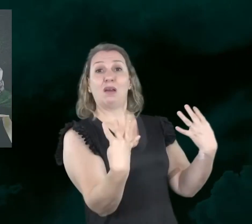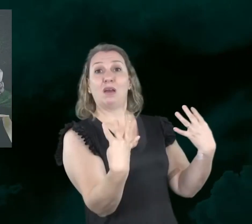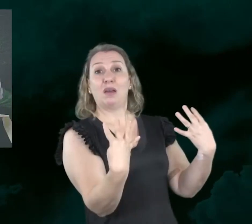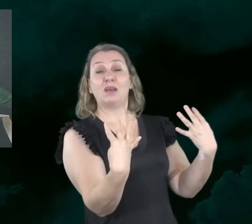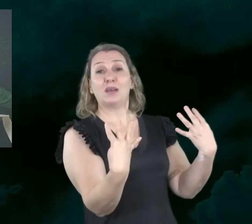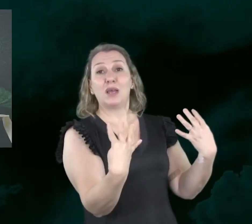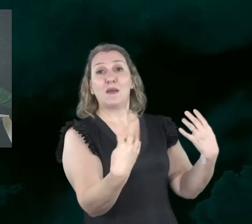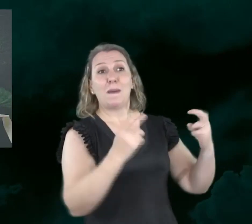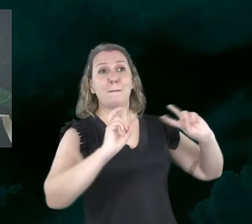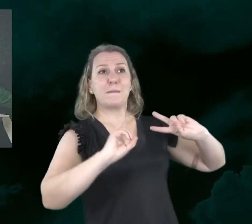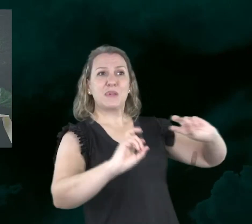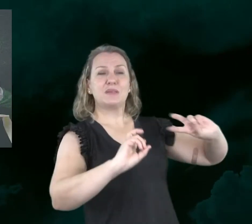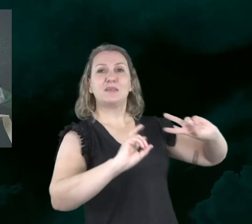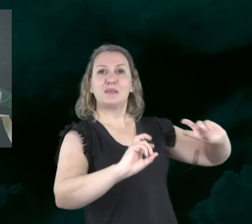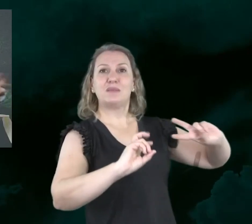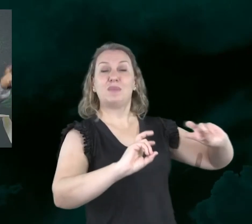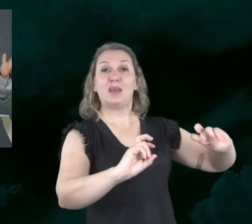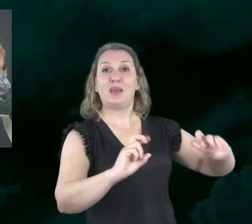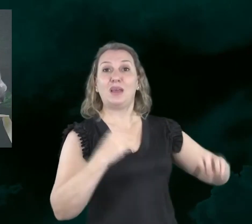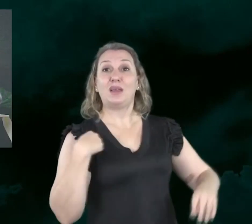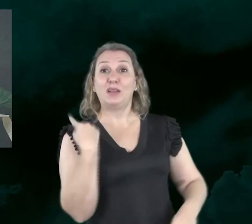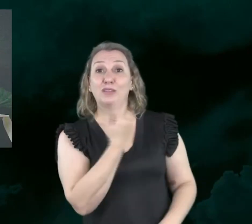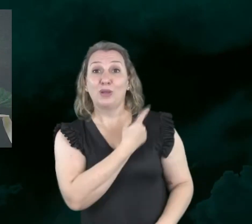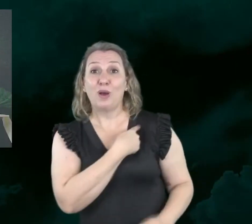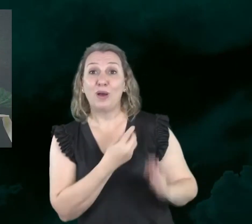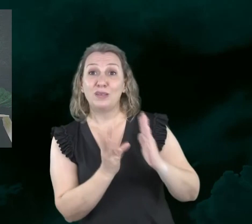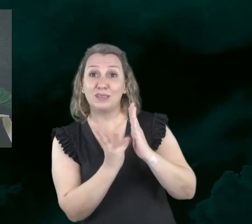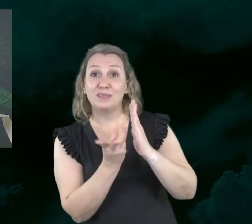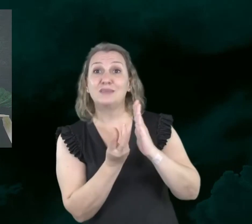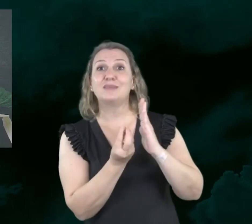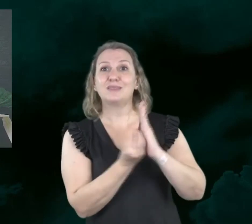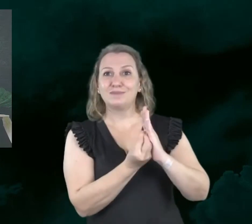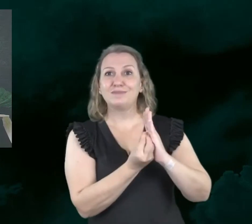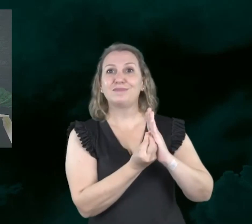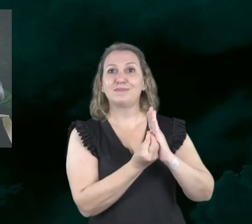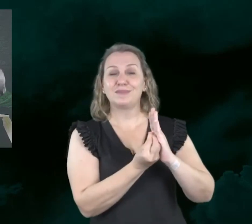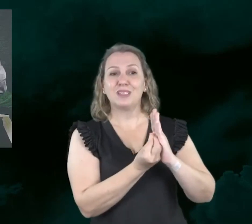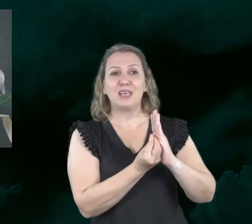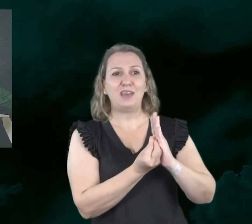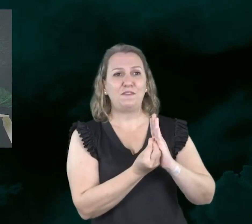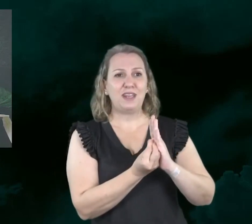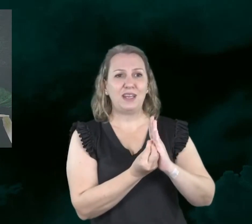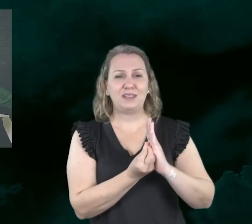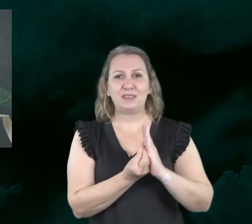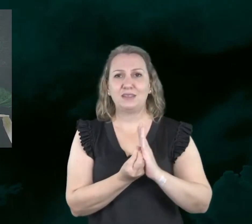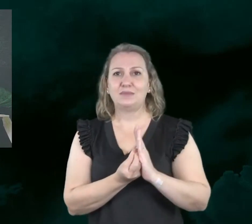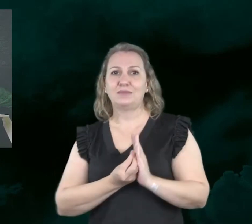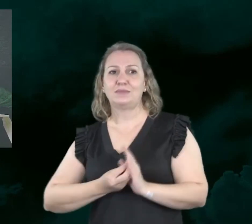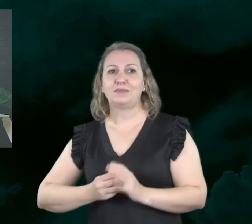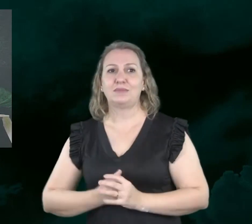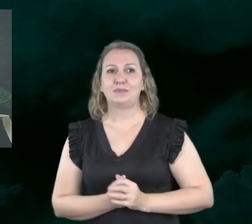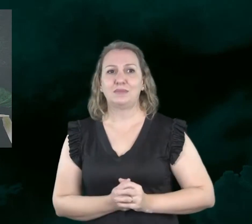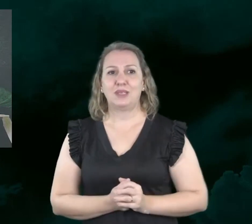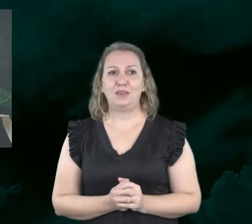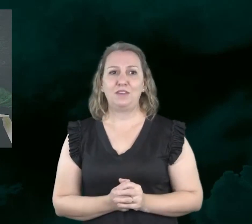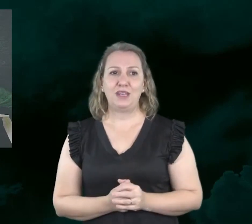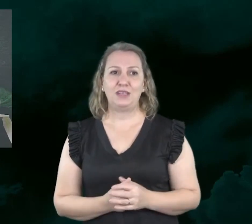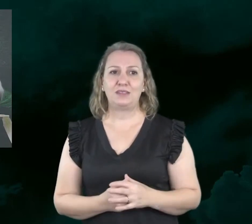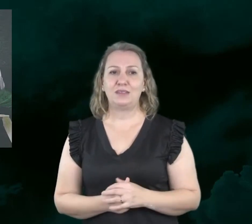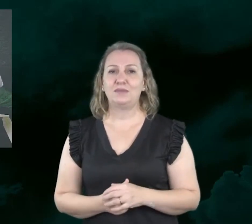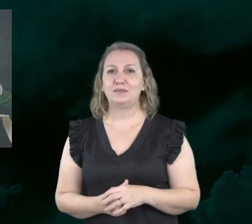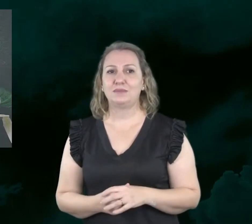como a igreja, nós somos a referência. Porque a igreja é a casa do Deus vivo,